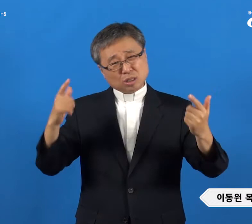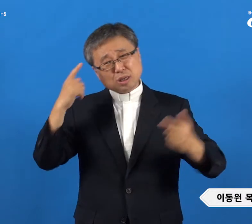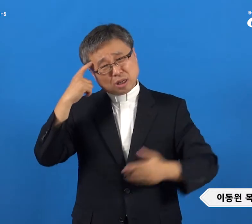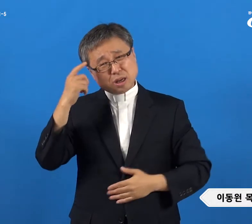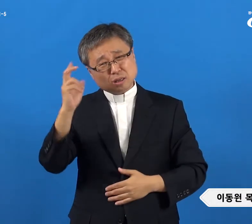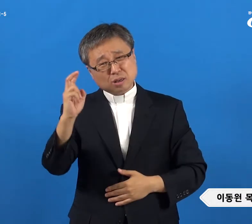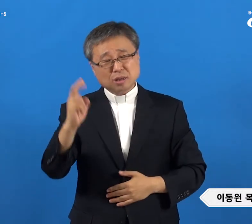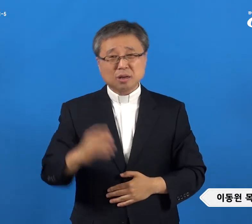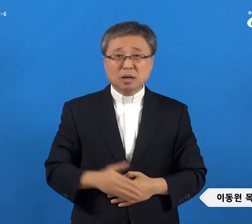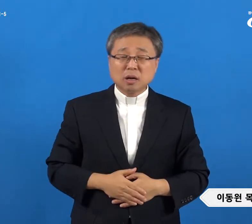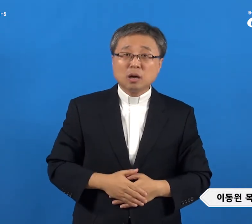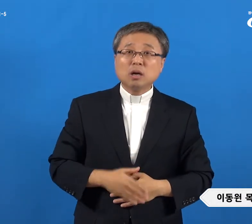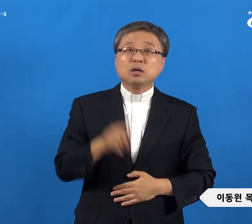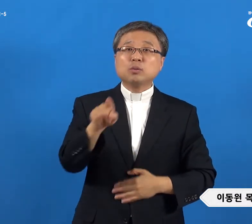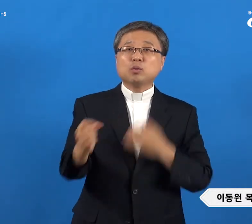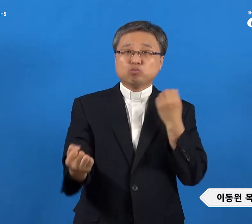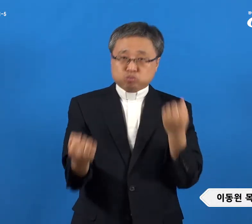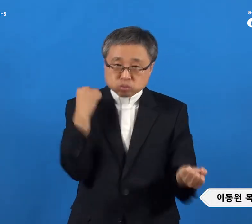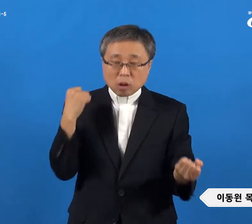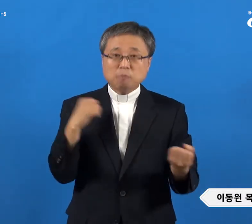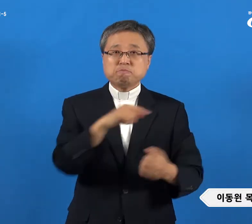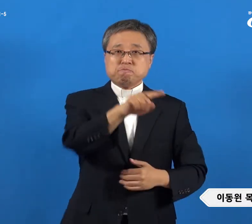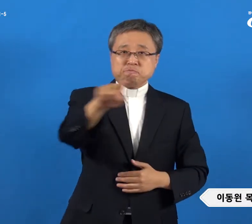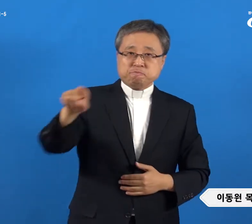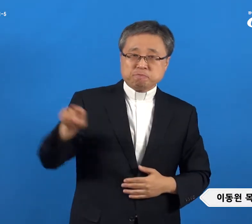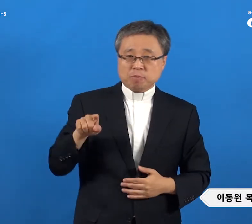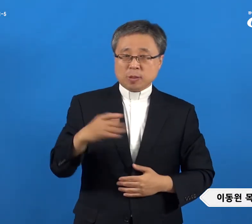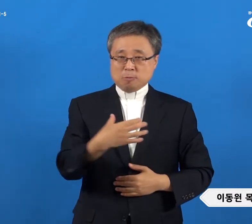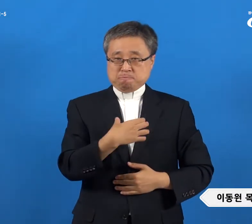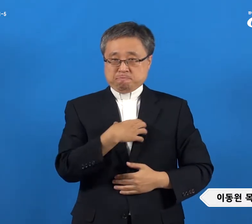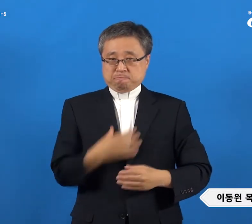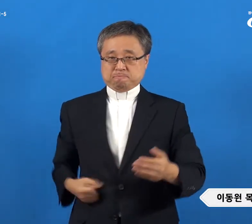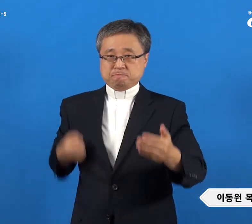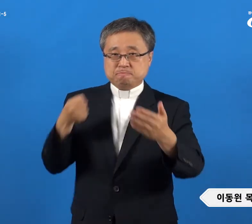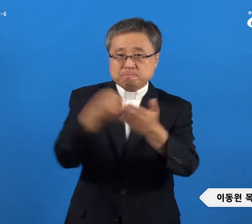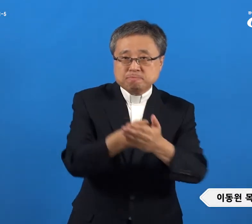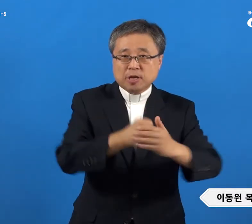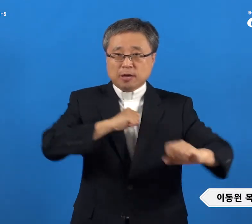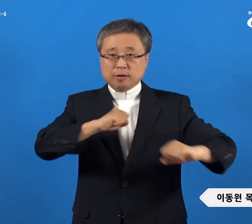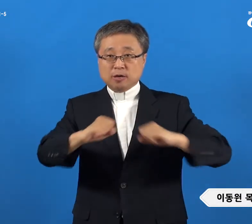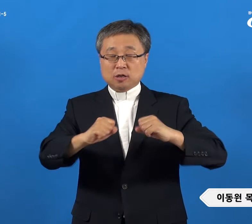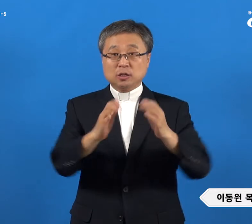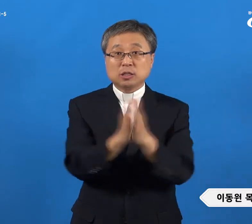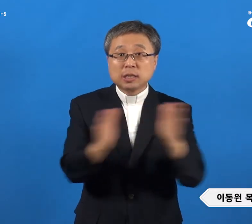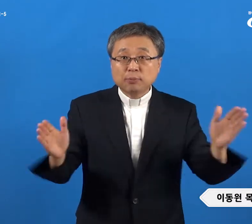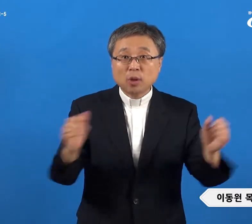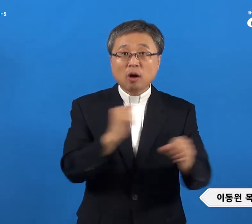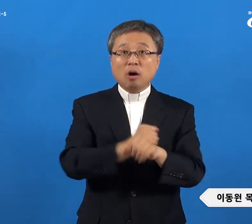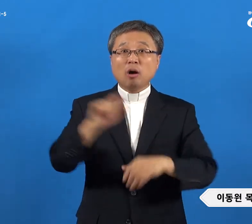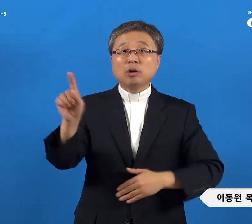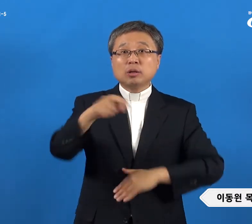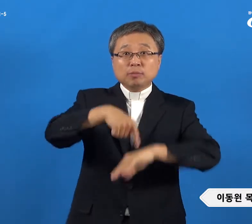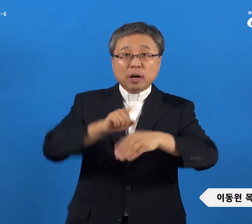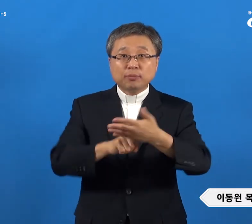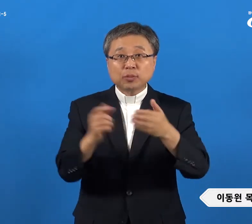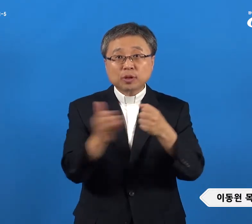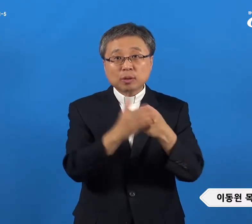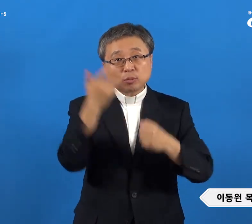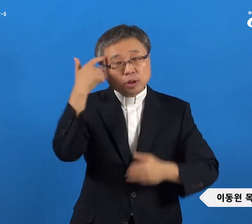않았겠습니까? 그럼에도 불구하고 그들은 이 모험적인 행위를 감행했습니다. 어떤 마음이었을까요? 내 친구만